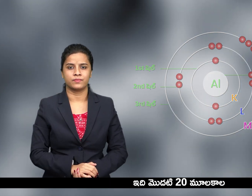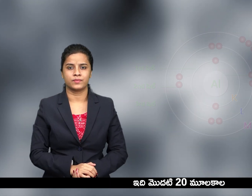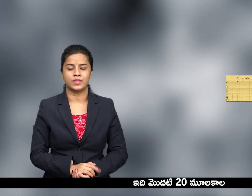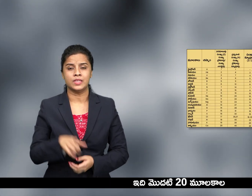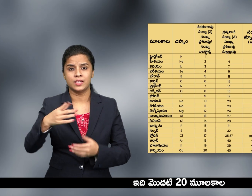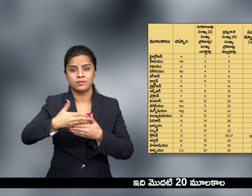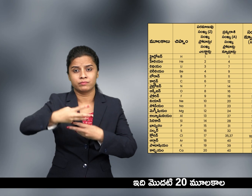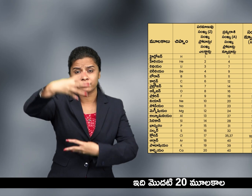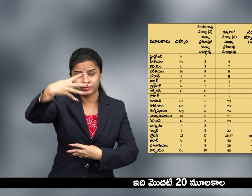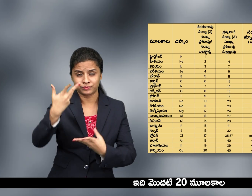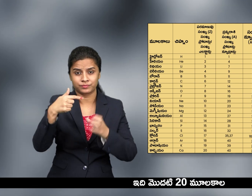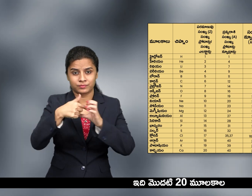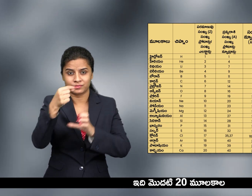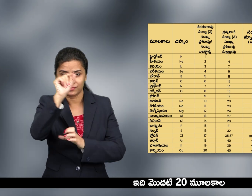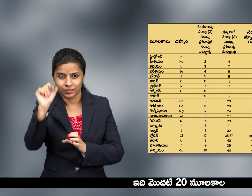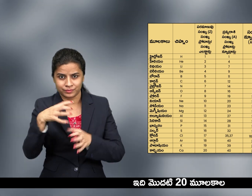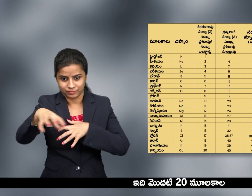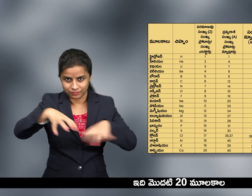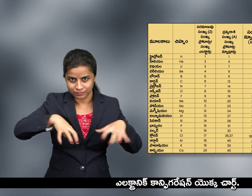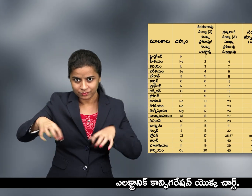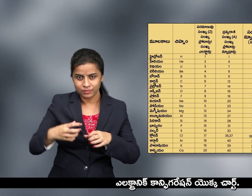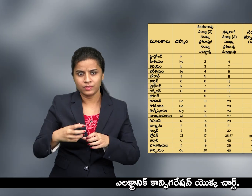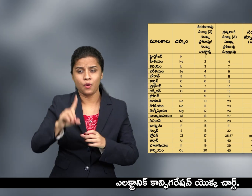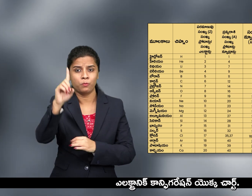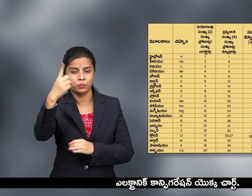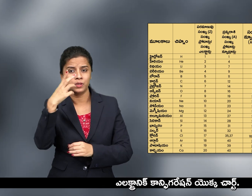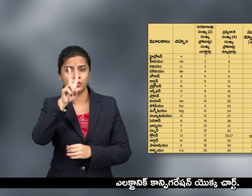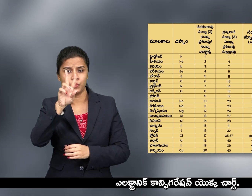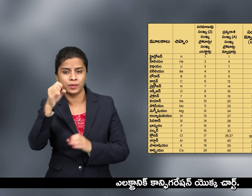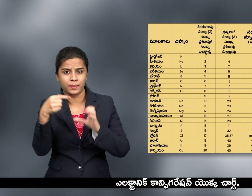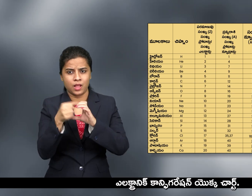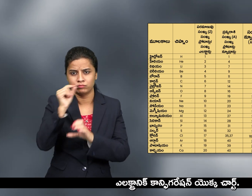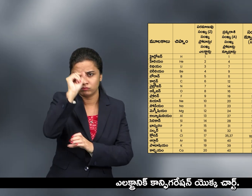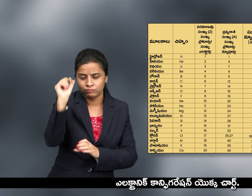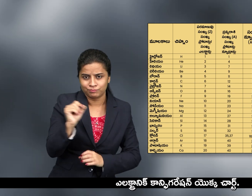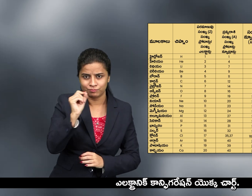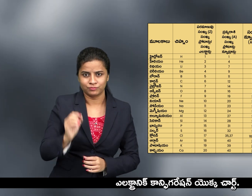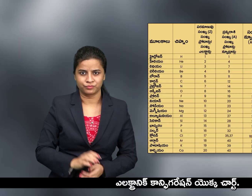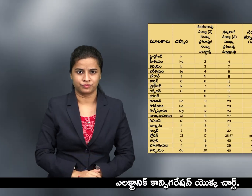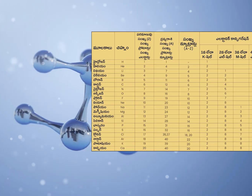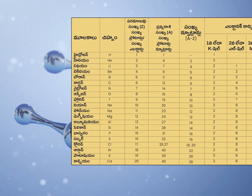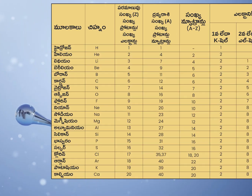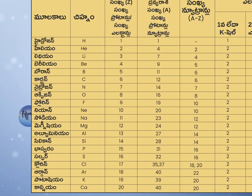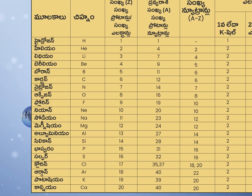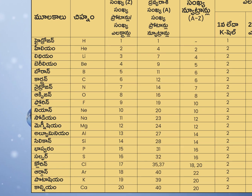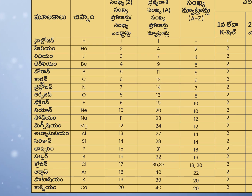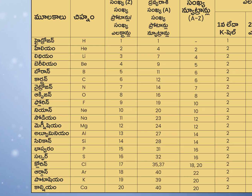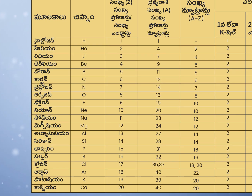ఇది మొదటి 20 మూలకాల ఎలక్ట్రానిక్ కాన్ఫిగరేషన్ యొక్క చార్ట్.